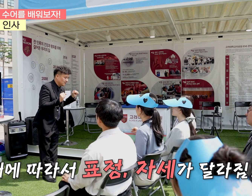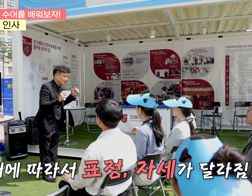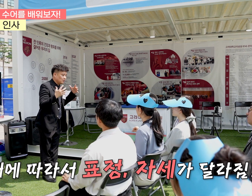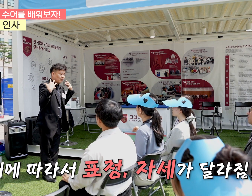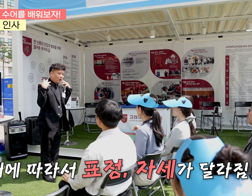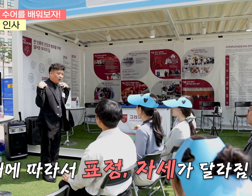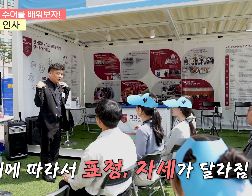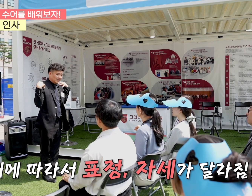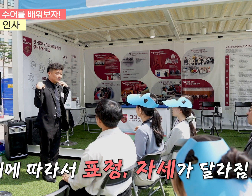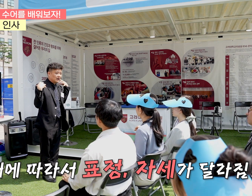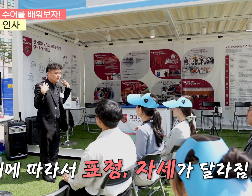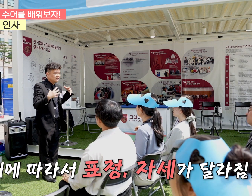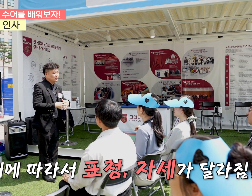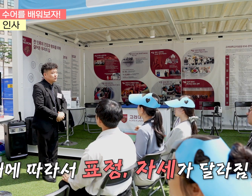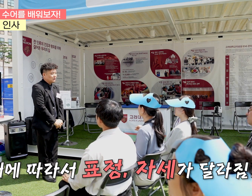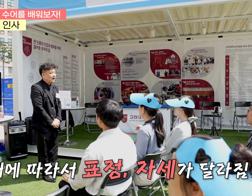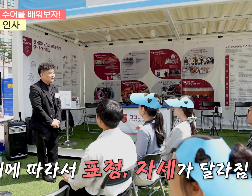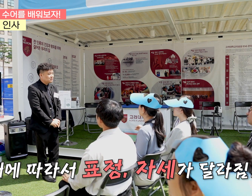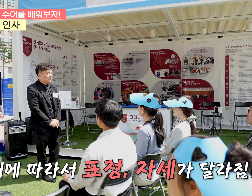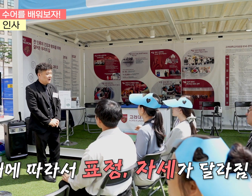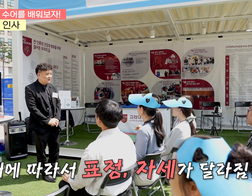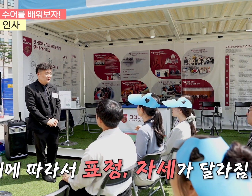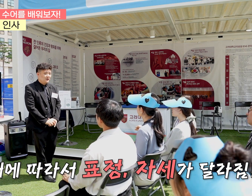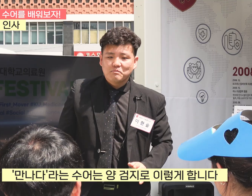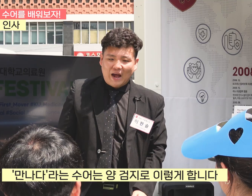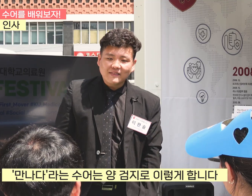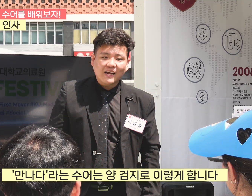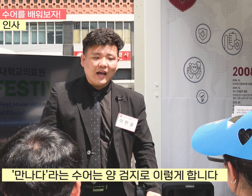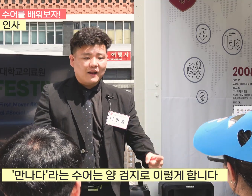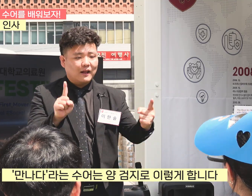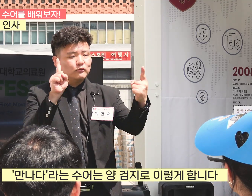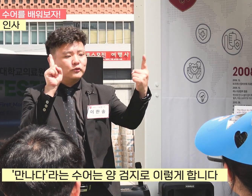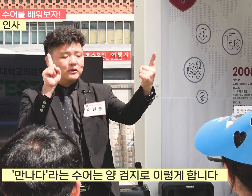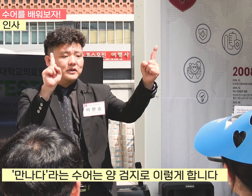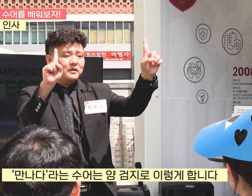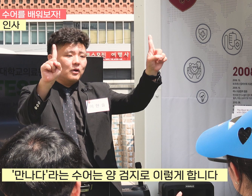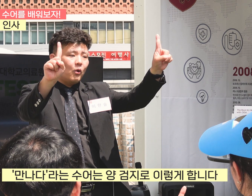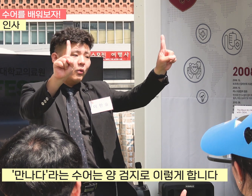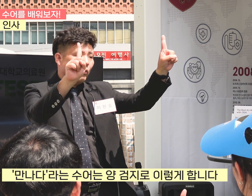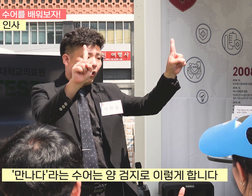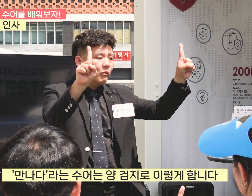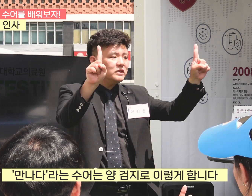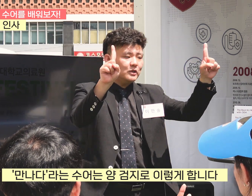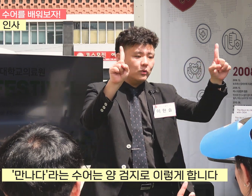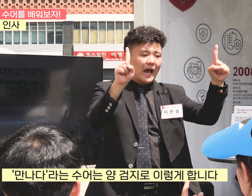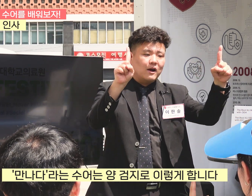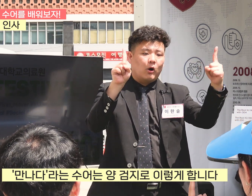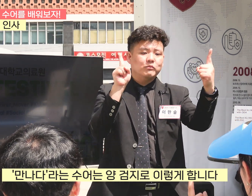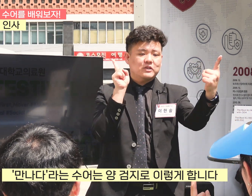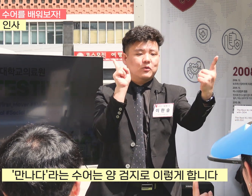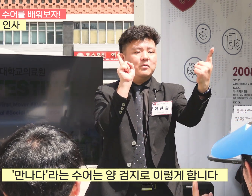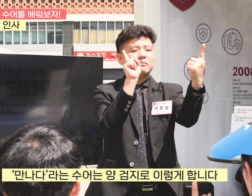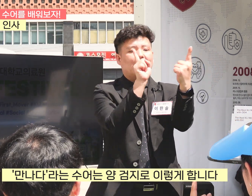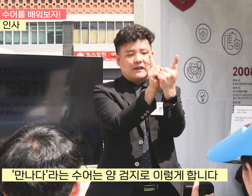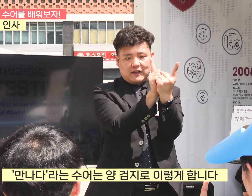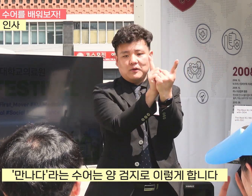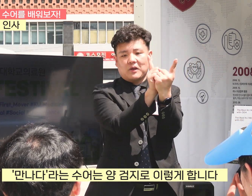표정이라든지 허리 자세라든지 이런 게 좀 달라집니다. 만나다 라는 수호는 검지로, 양 검지로 만나다 이렇게